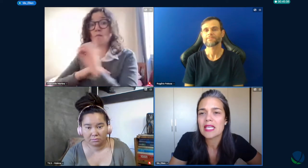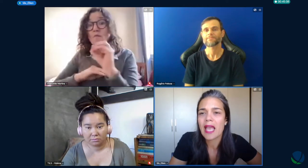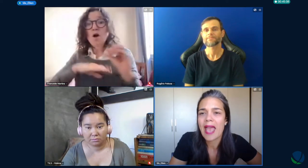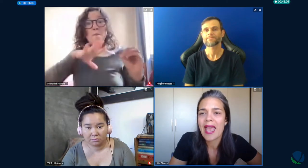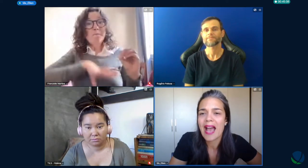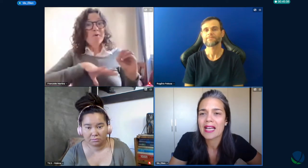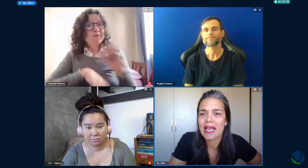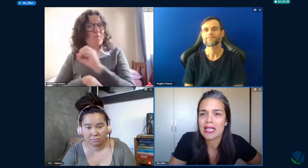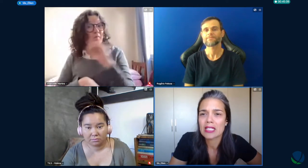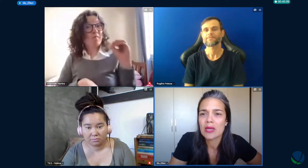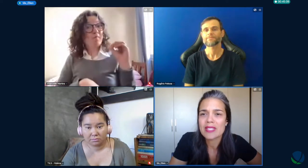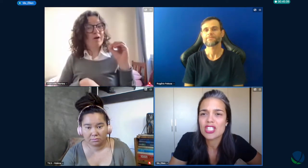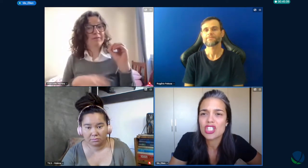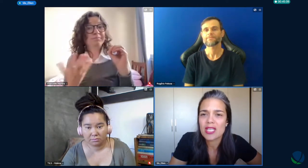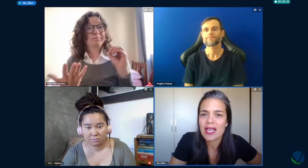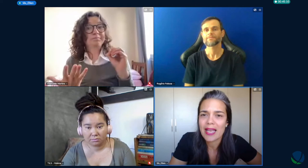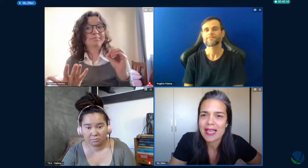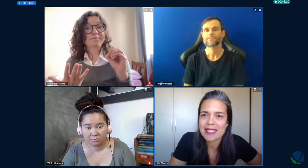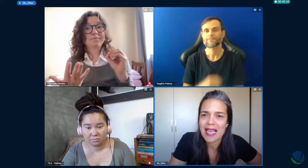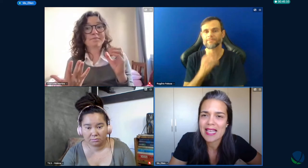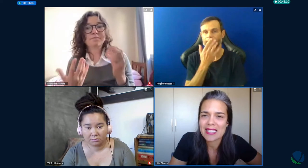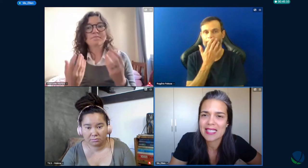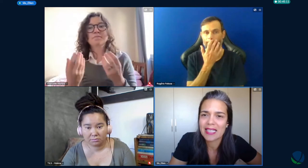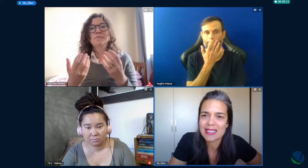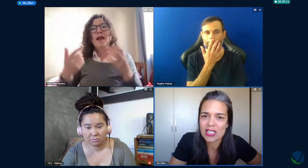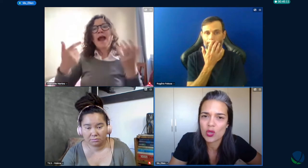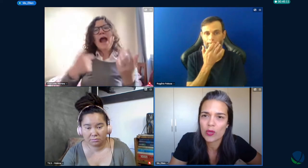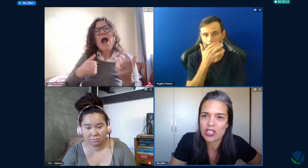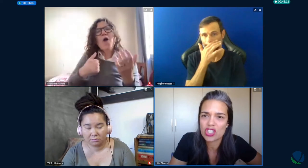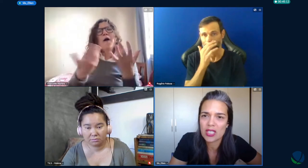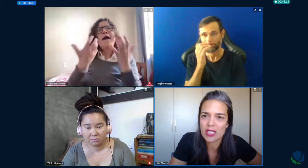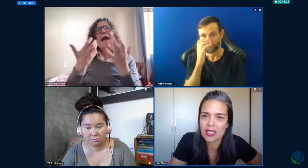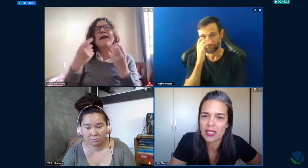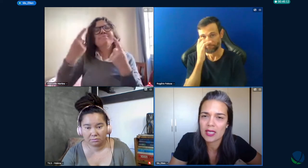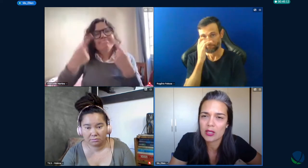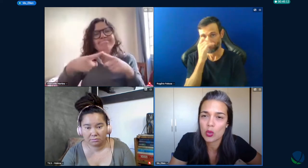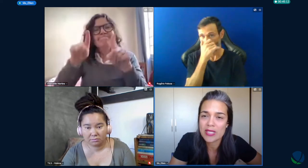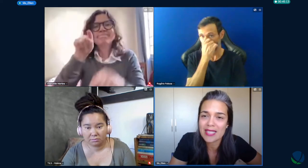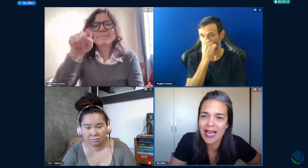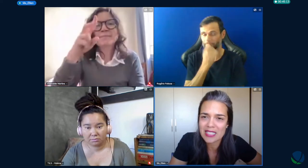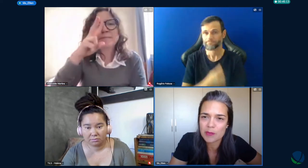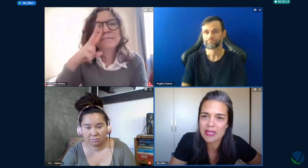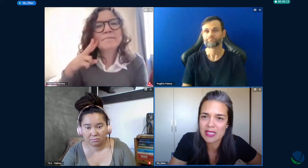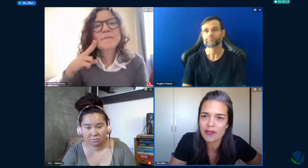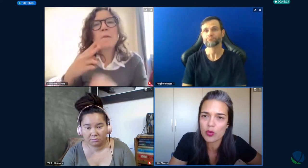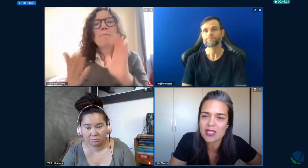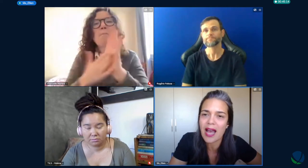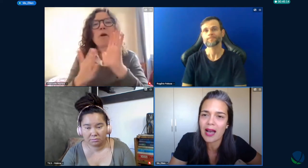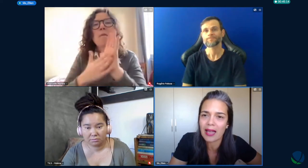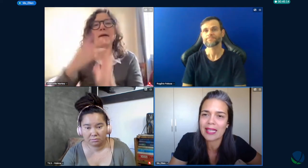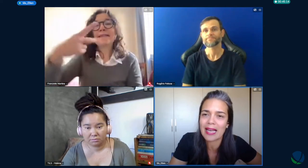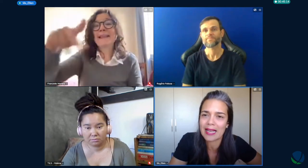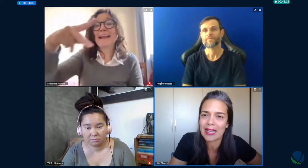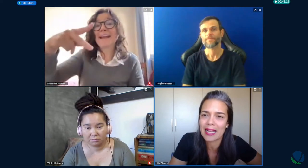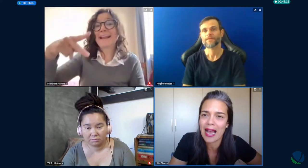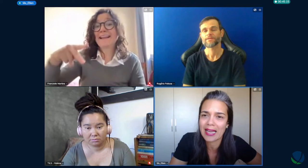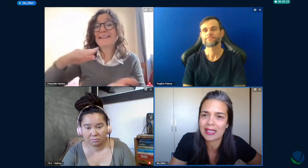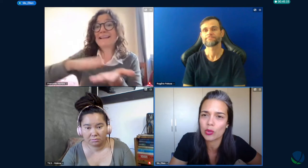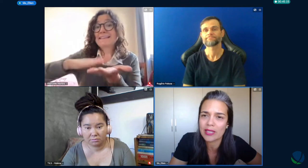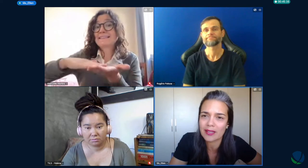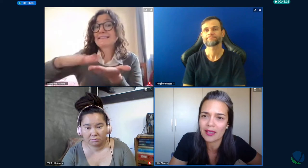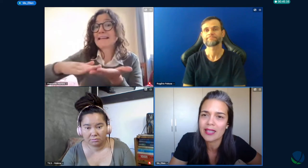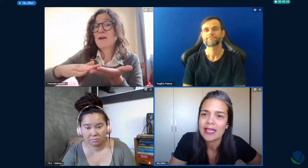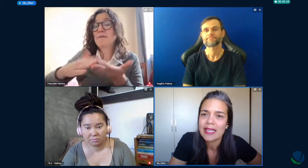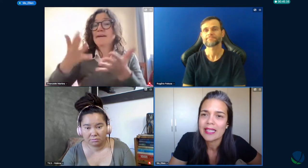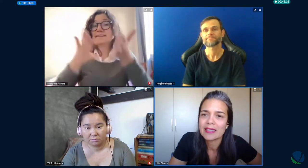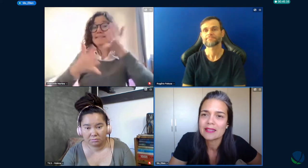Então, assim, não existia essas sinalizações de... Os sinais específicos na área